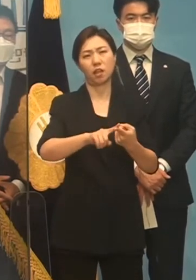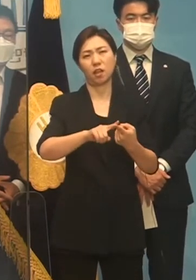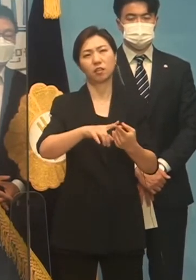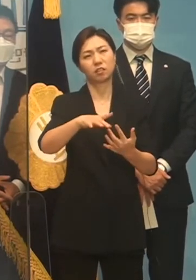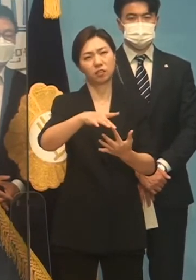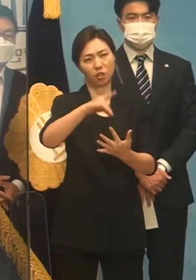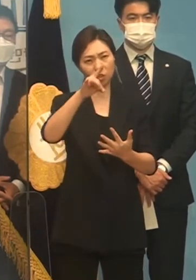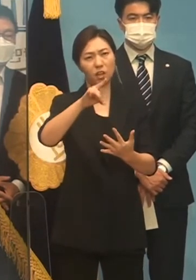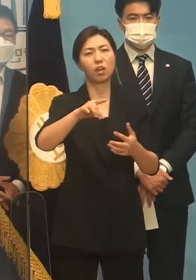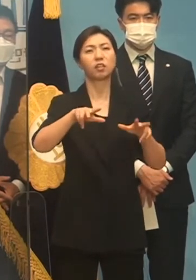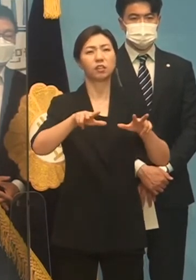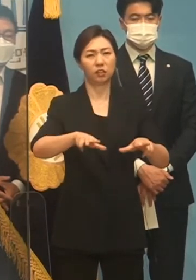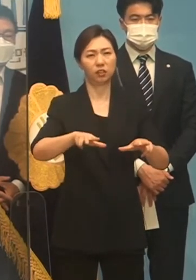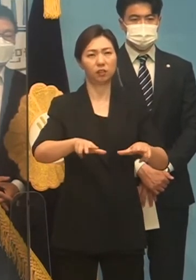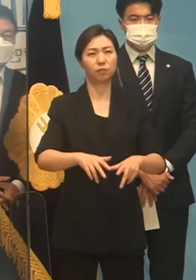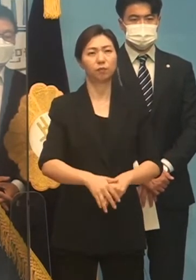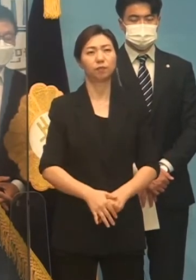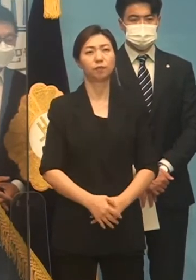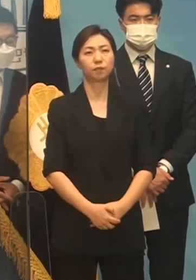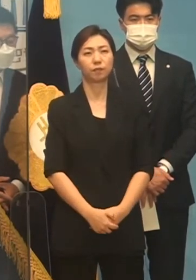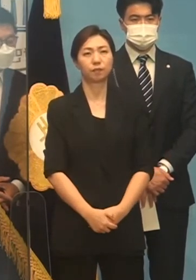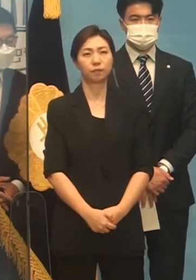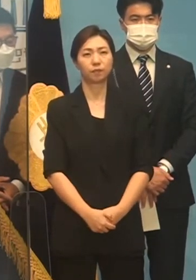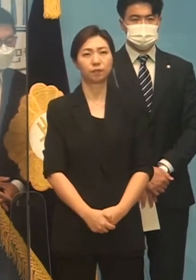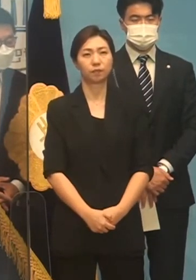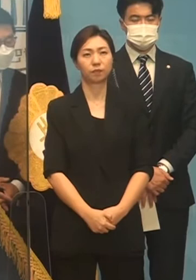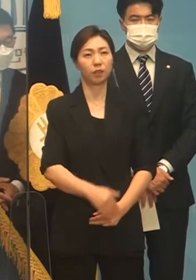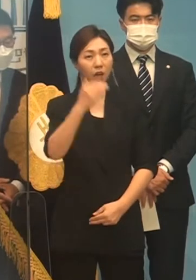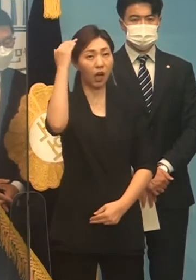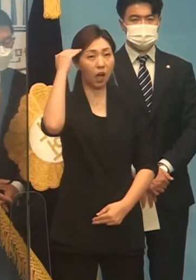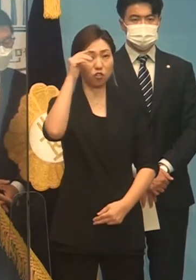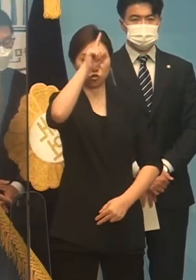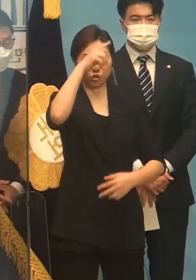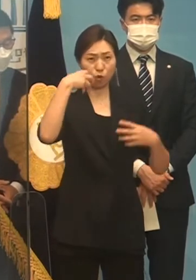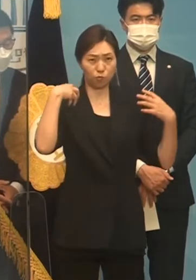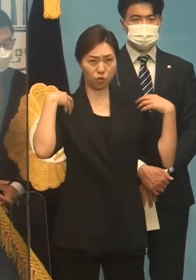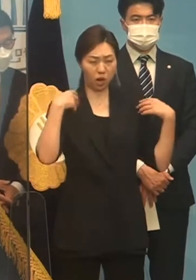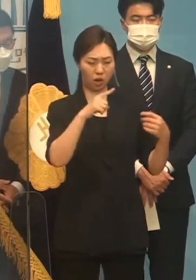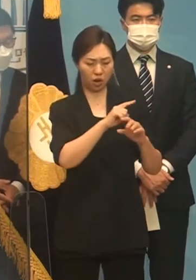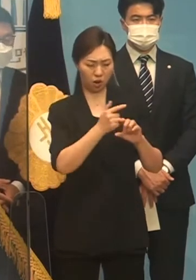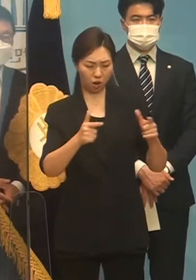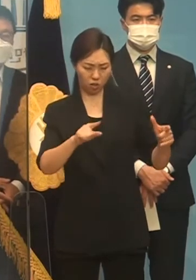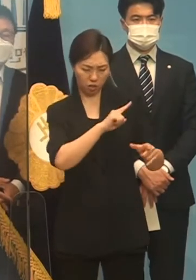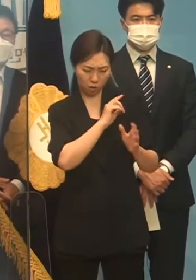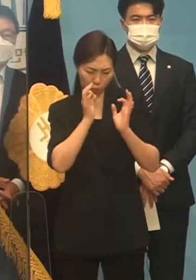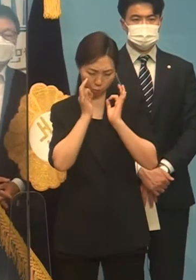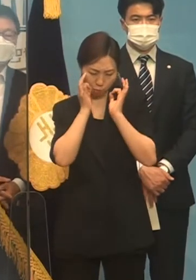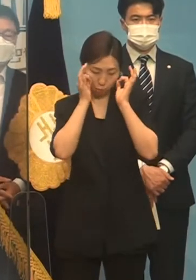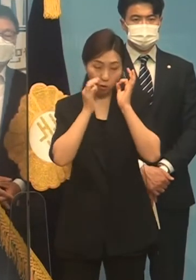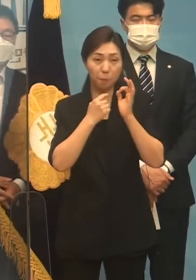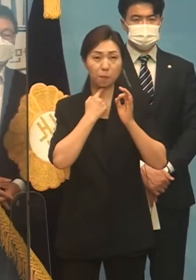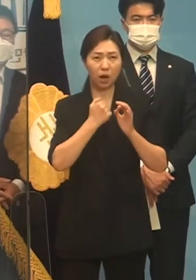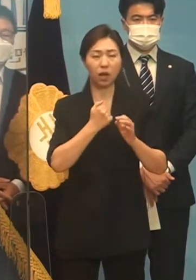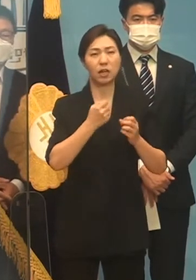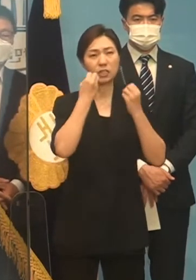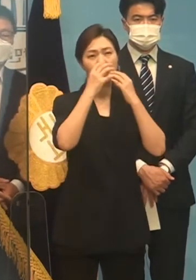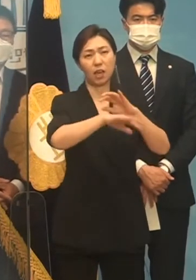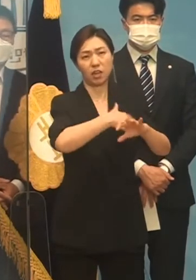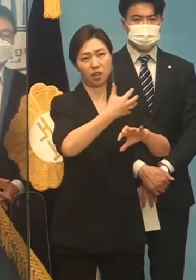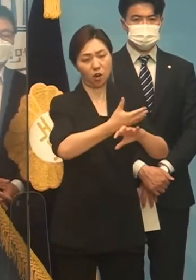바로 지금이기 때문입니다. 우리 정부에서 추진해온 각 분야의 개혁, 복지,